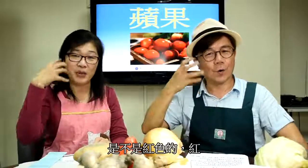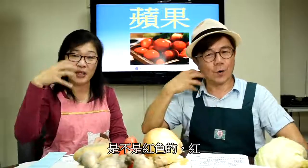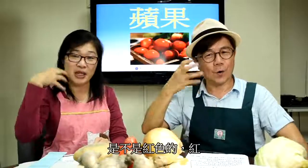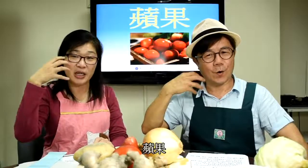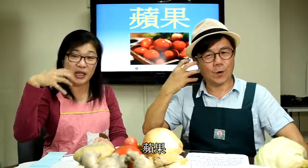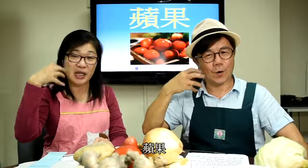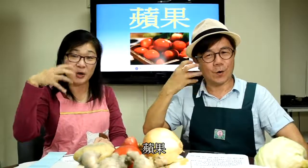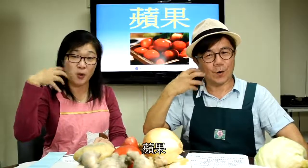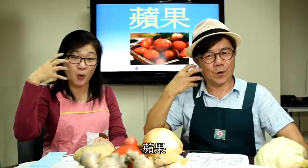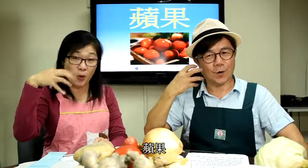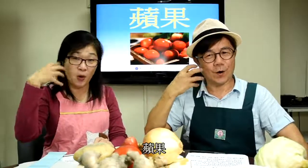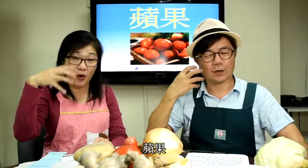苹果，